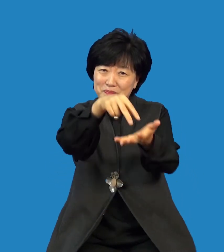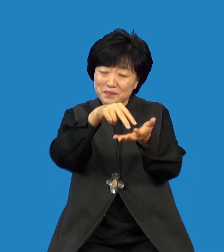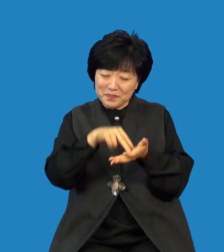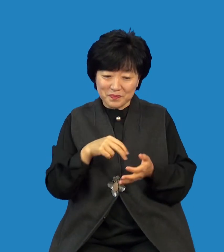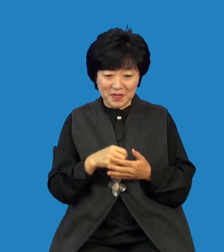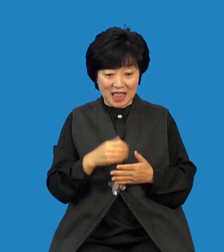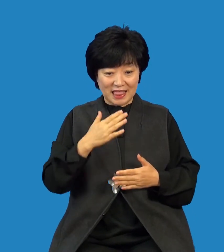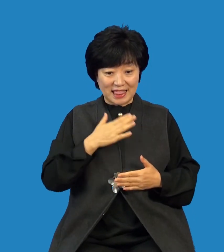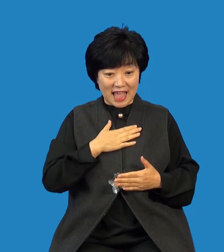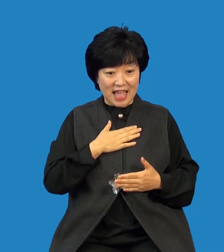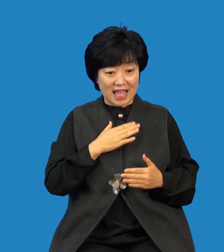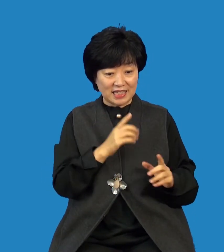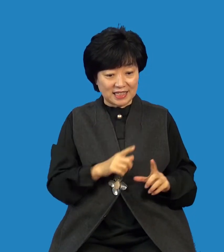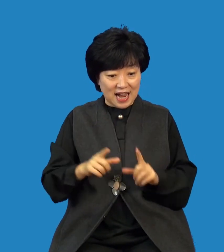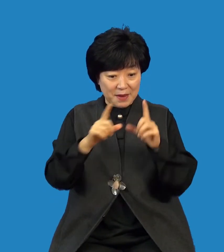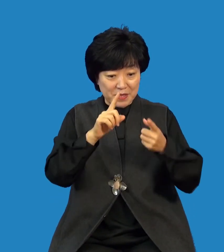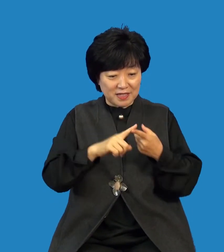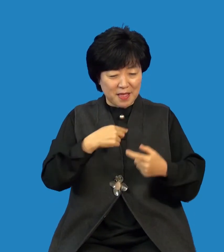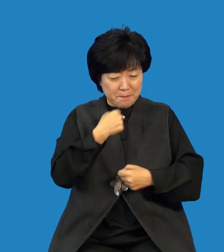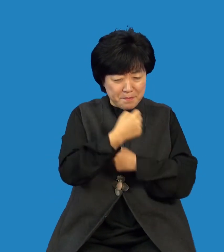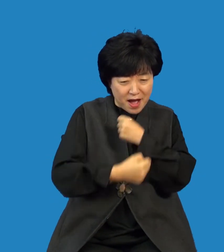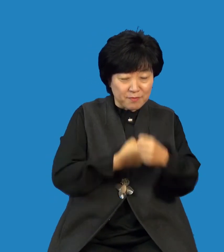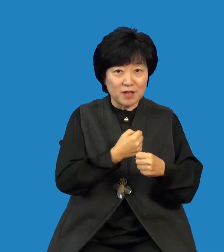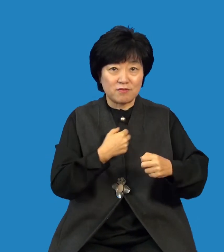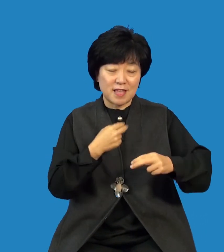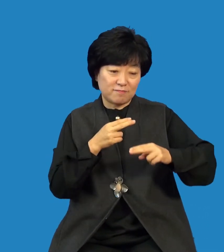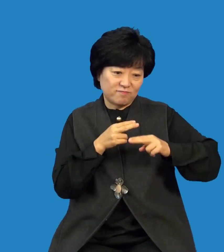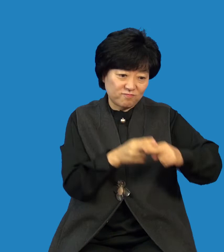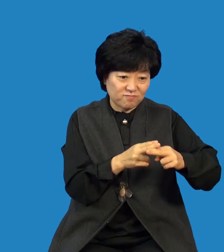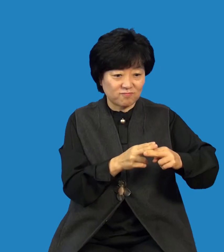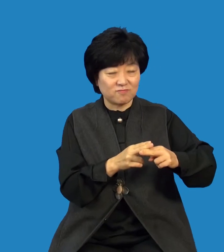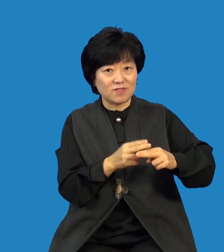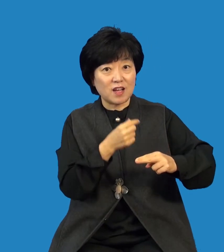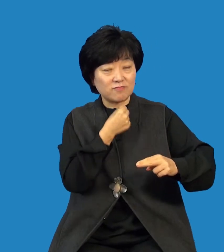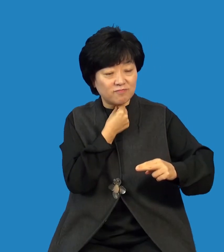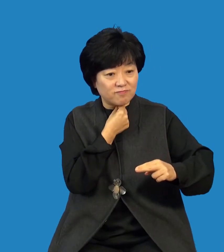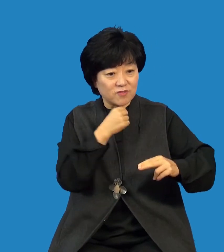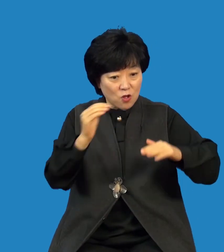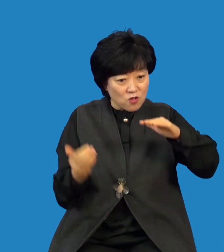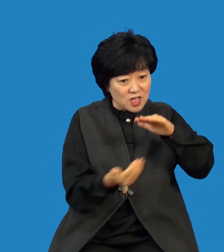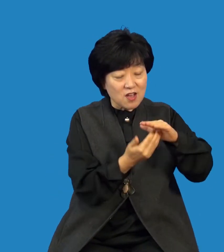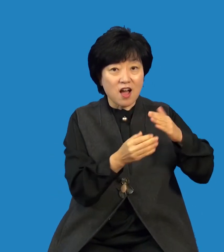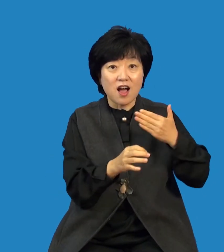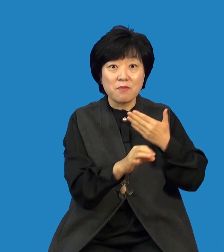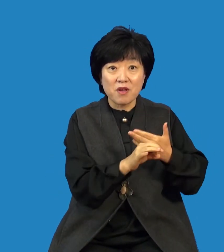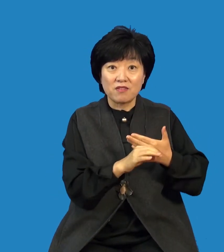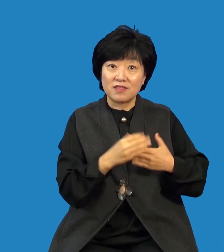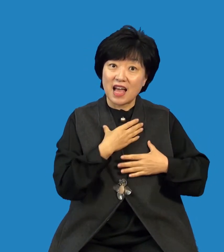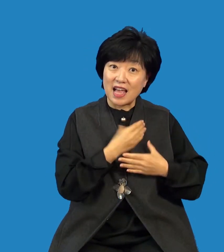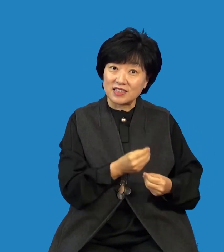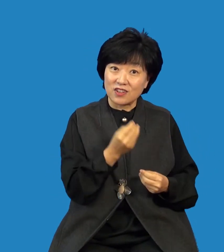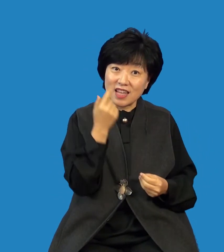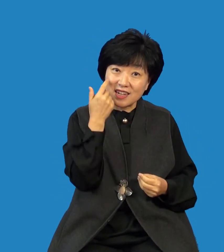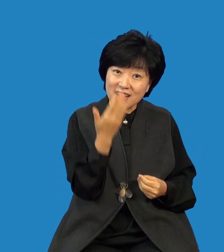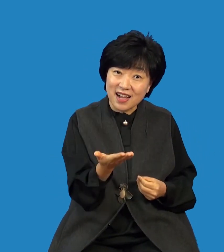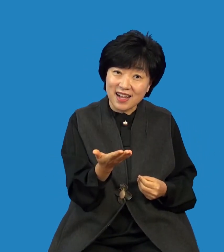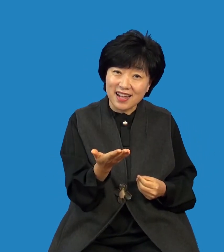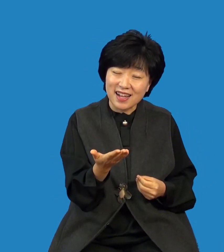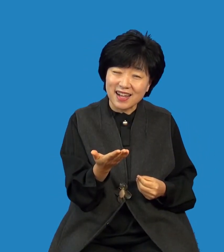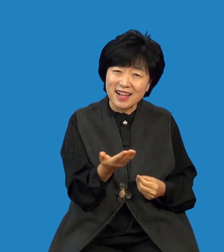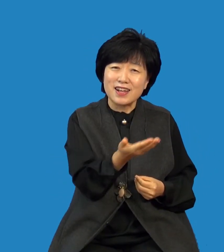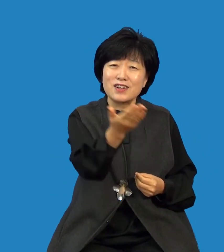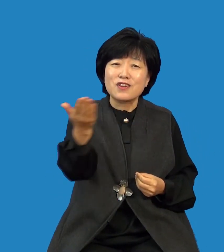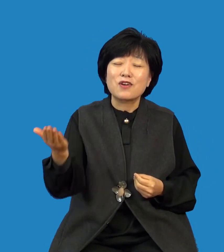우리 삶이라고 하는, 우리의 인생이라고 하는 이 자동차를 운전하고 있는데 다 처음 가보는 초보 운전이라는 거야.